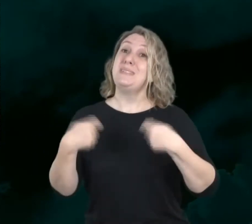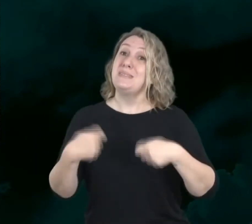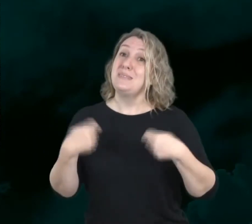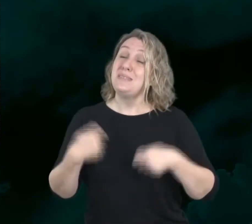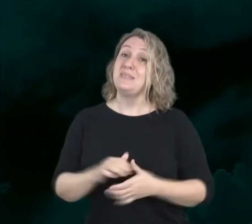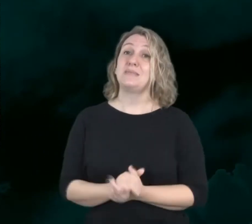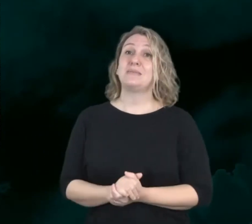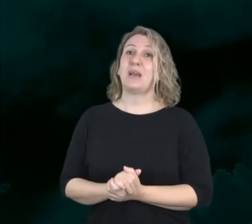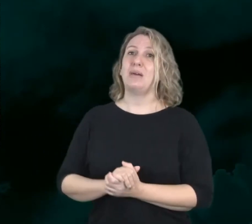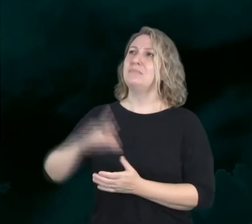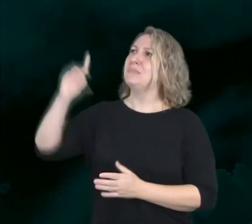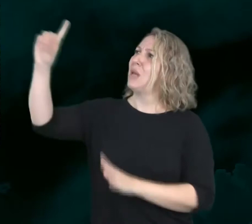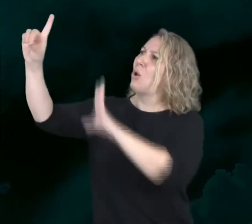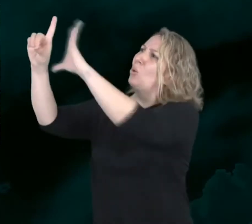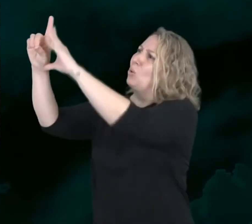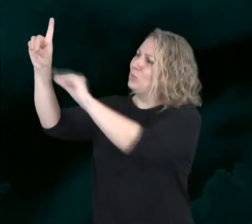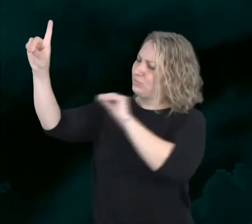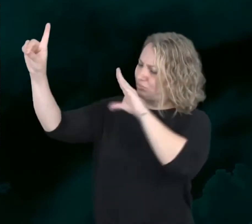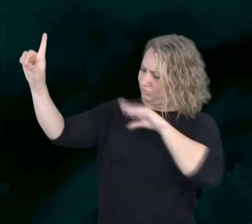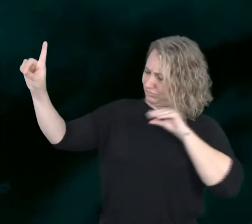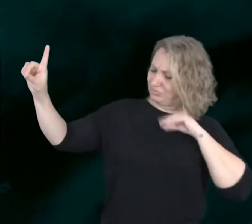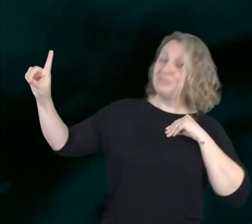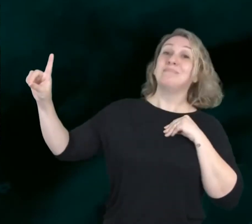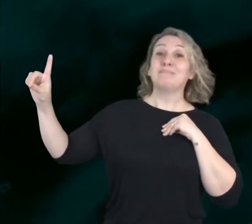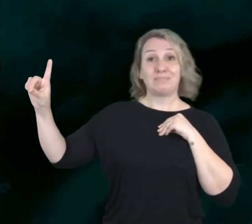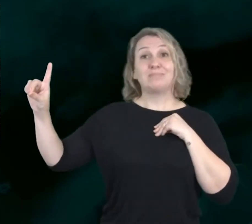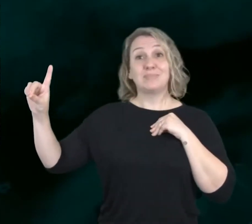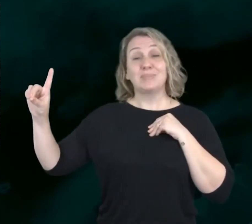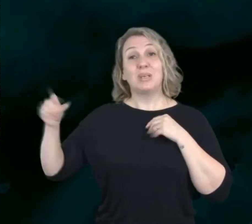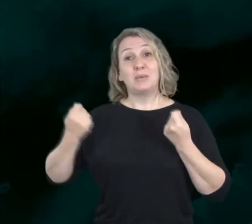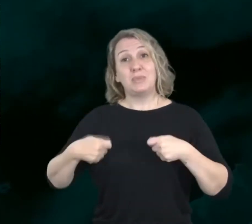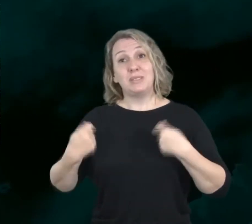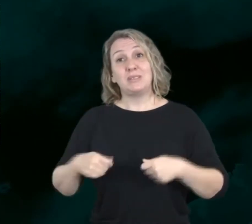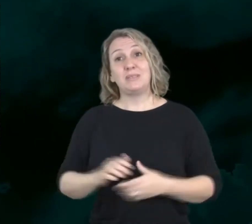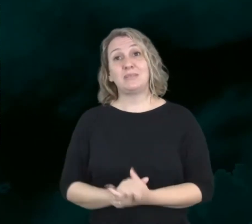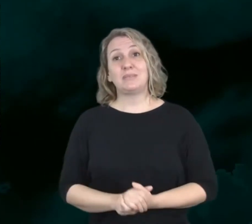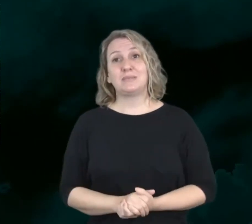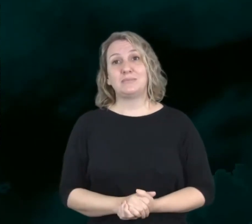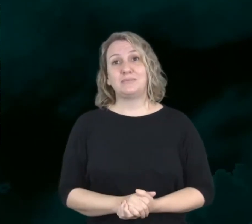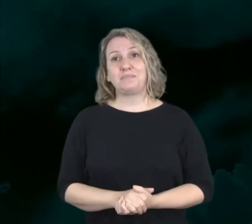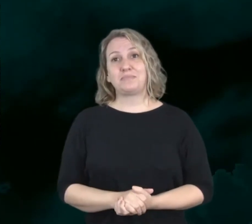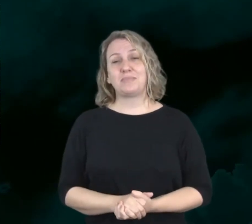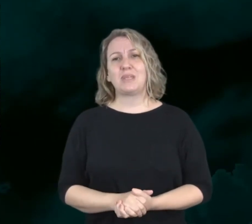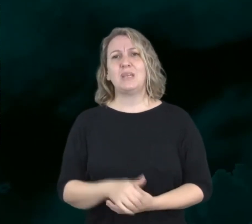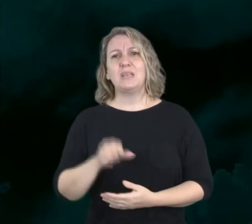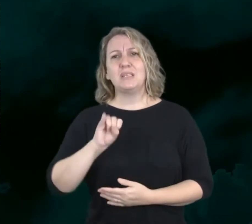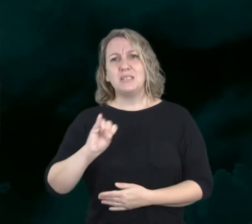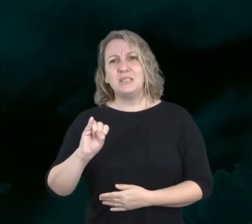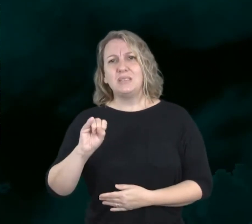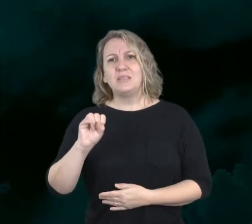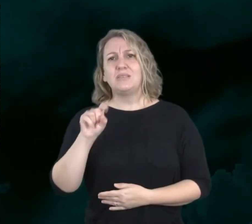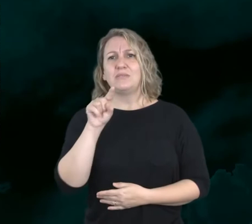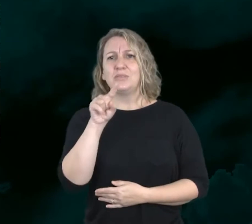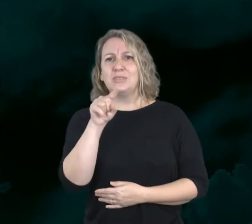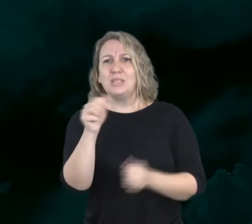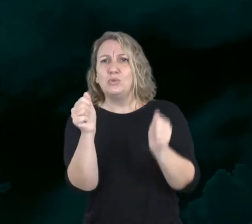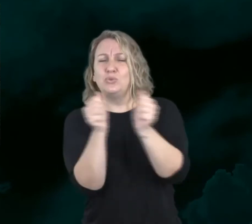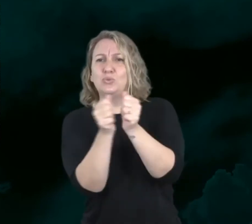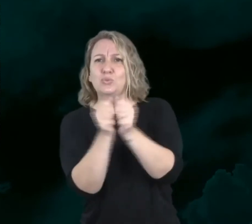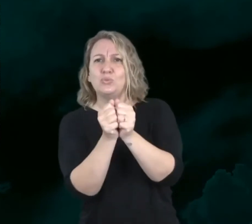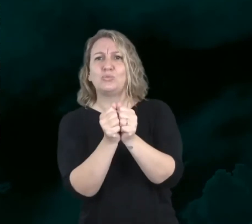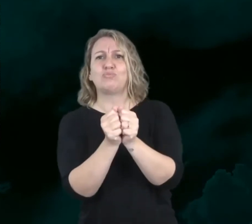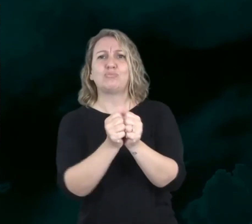você for nas ruas, como os nossos colportores dinâmicos,